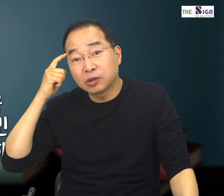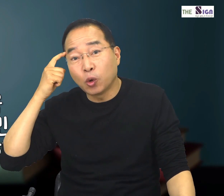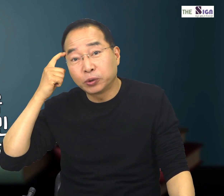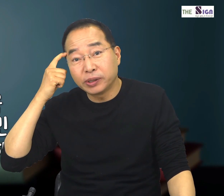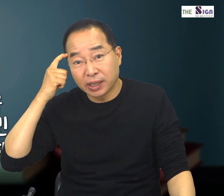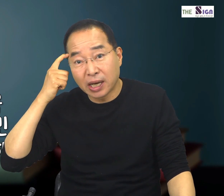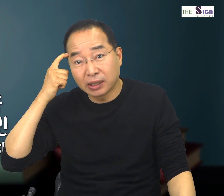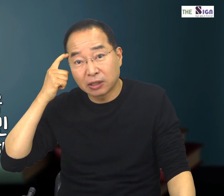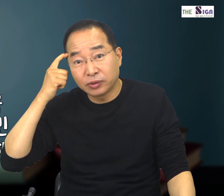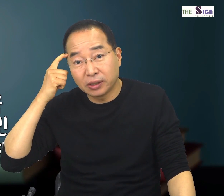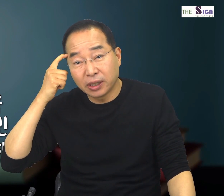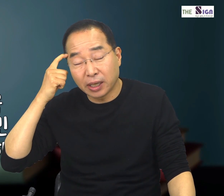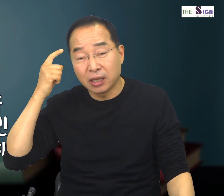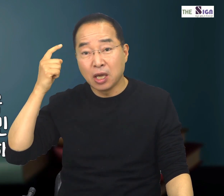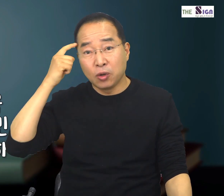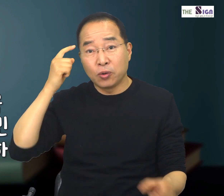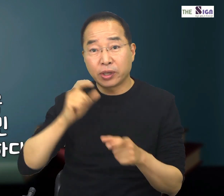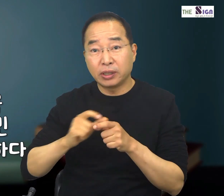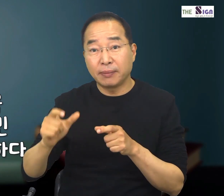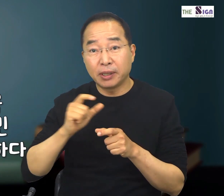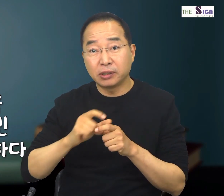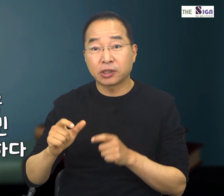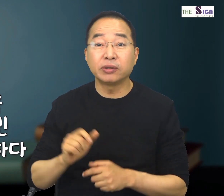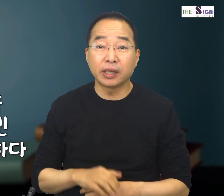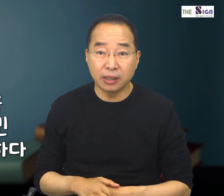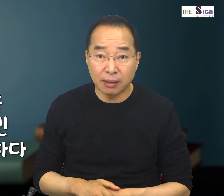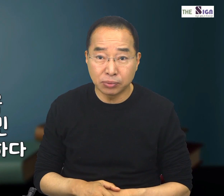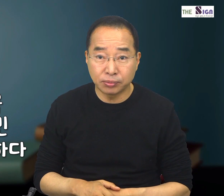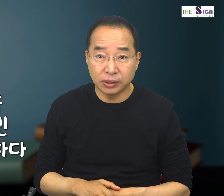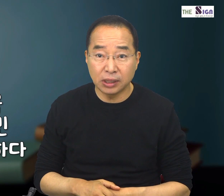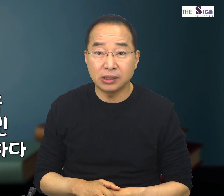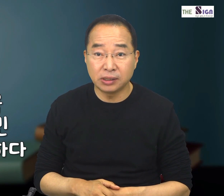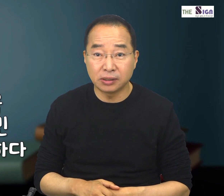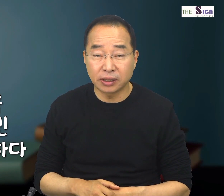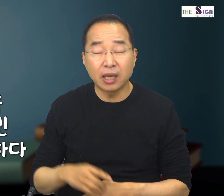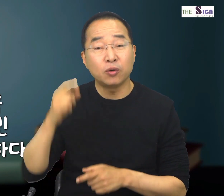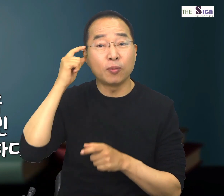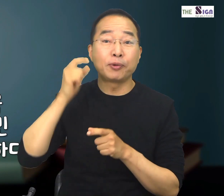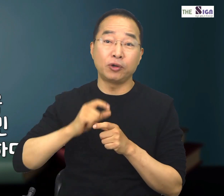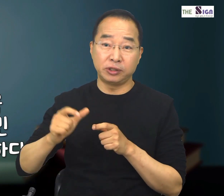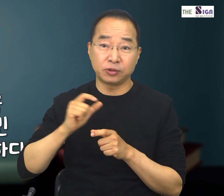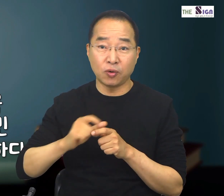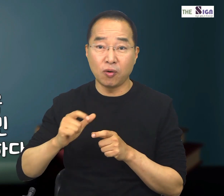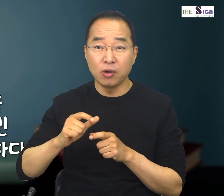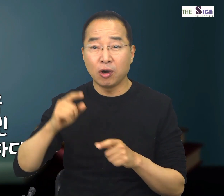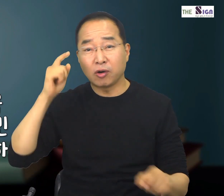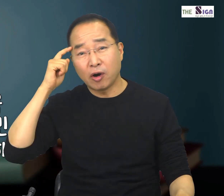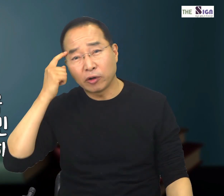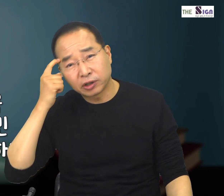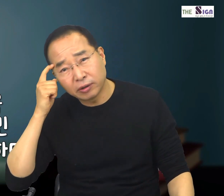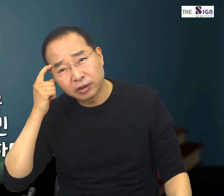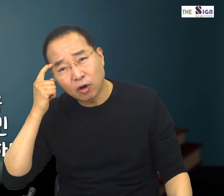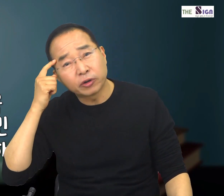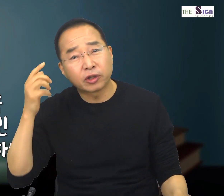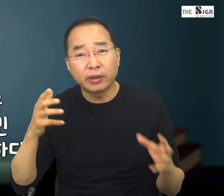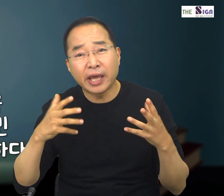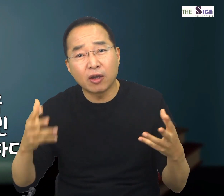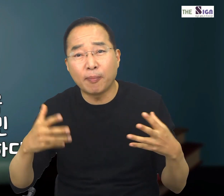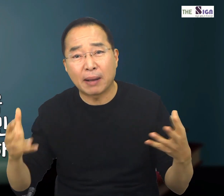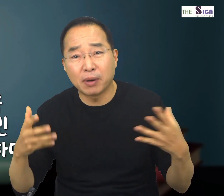골똘히 생각하다도 되는데 이렇게 되면은 선택에 대한 부분이 있을 때 이 표현을 쓰고 어떤 해결 방법을